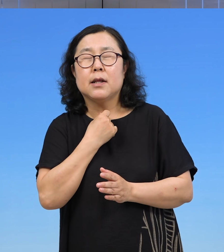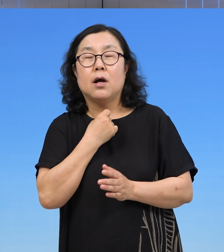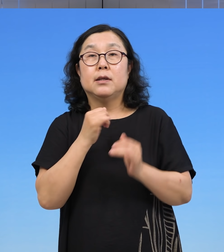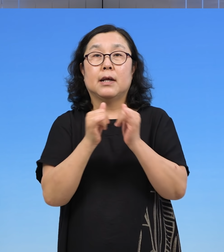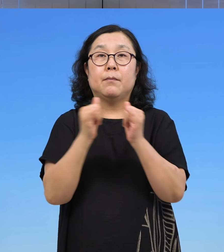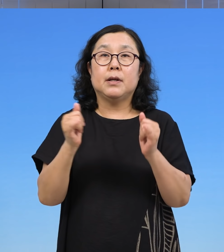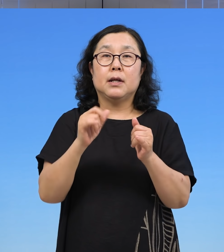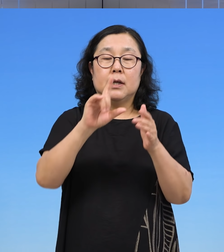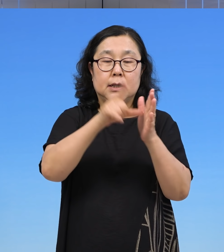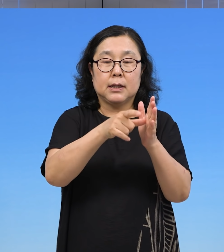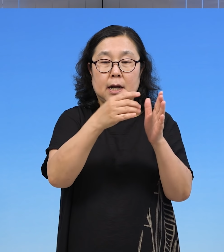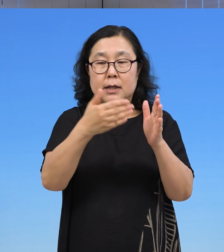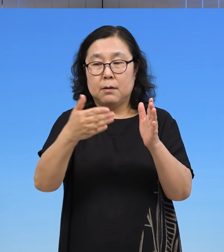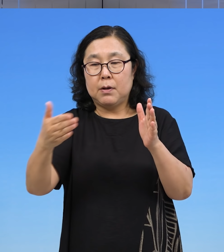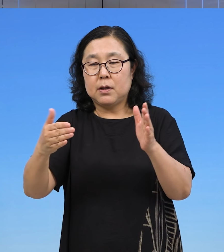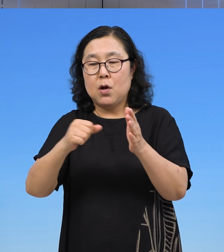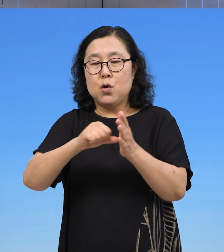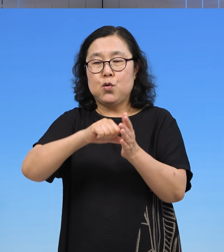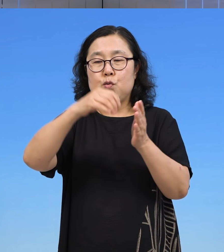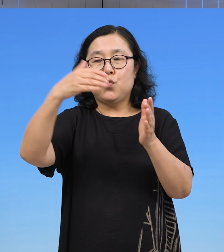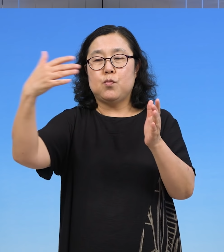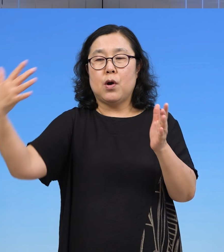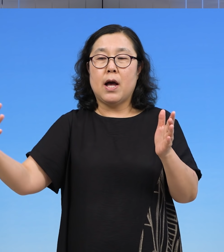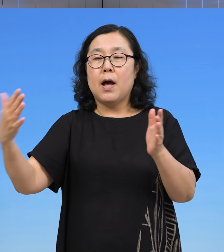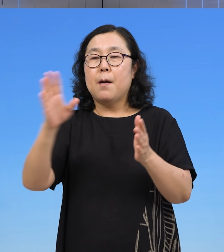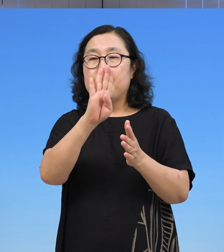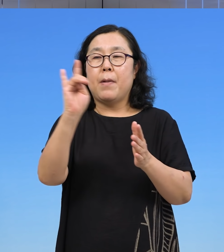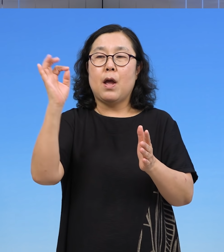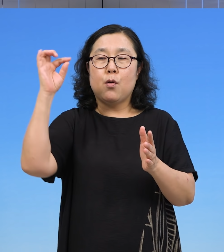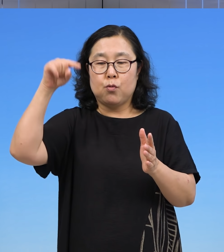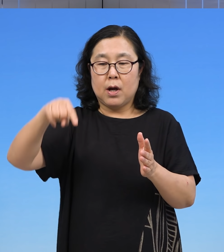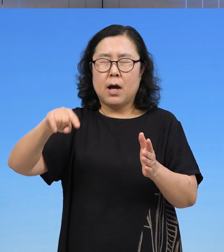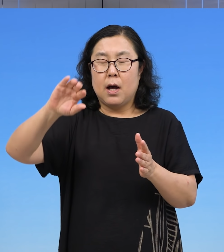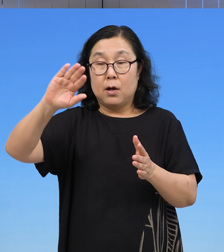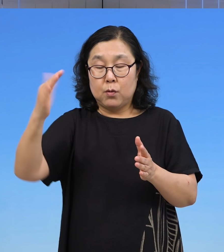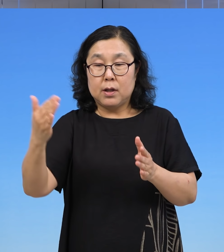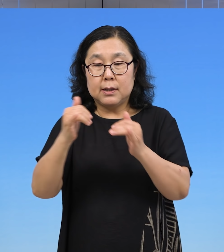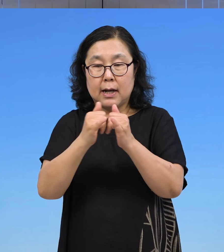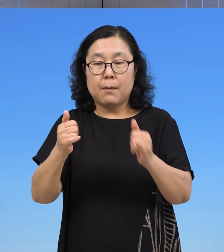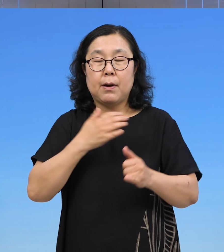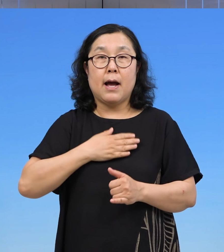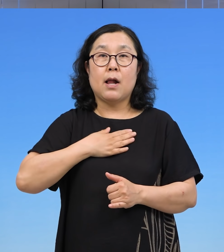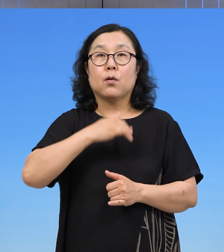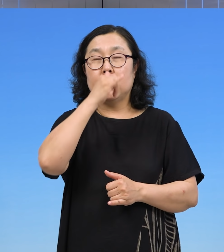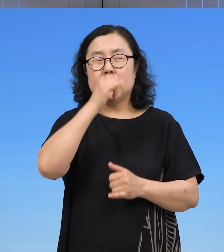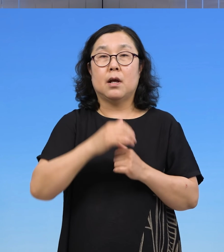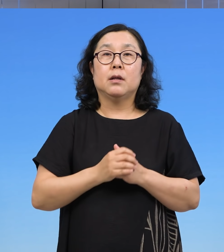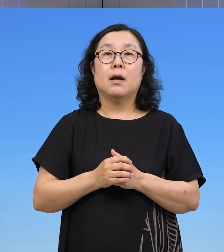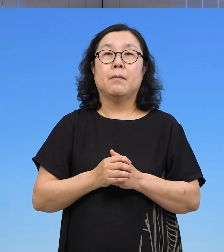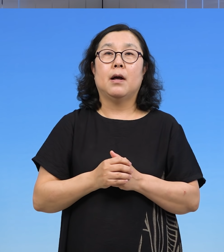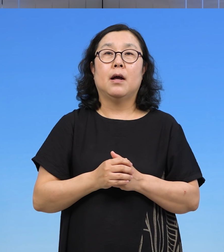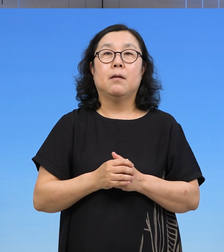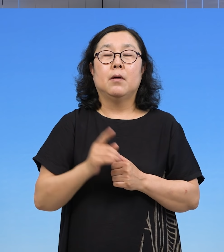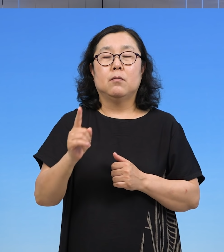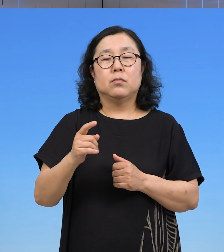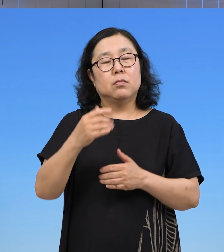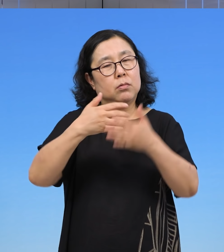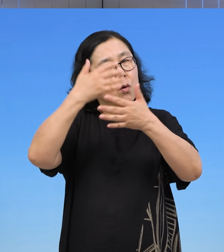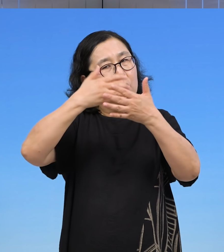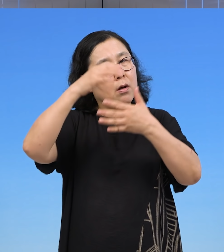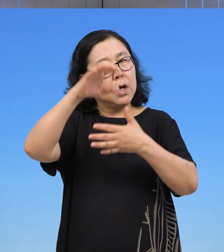되기를 원하는 사람들이 시간이 가면서 그렇게 유명한 배우가 되는 그런 사람들을 좀 알고 있다는 겁니다 제 추측에 헐리웃에